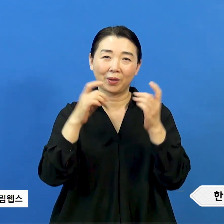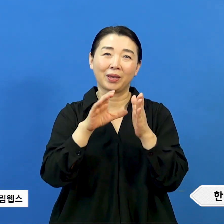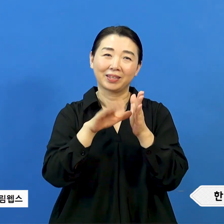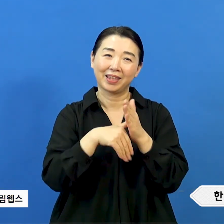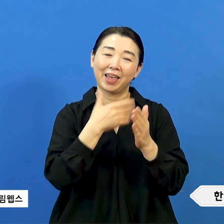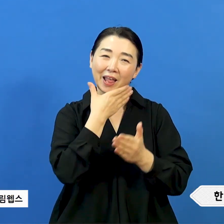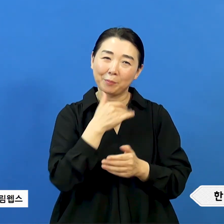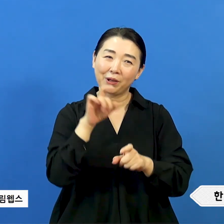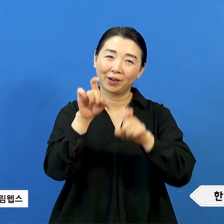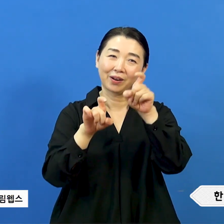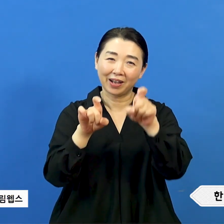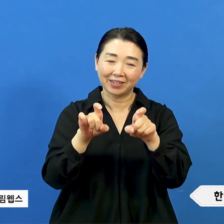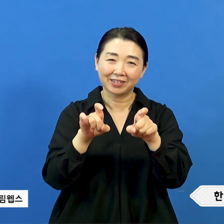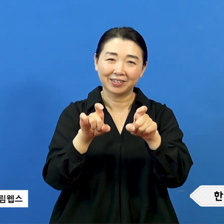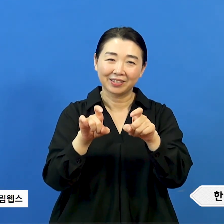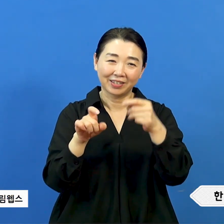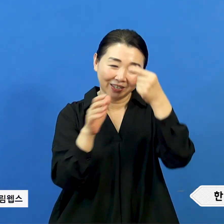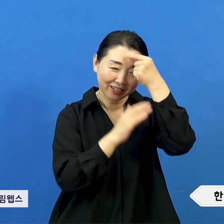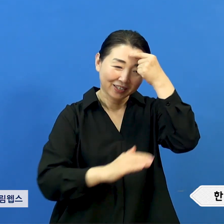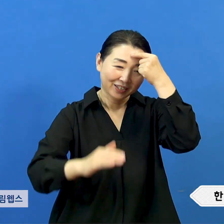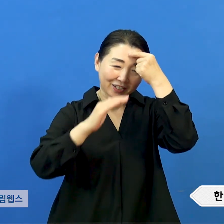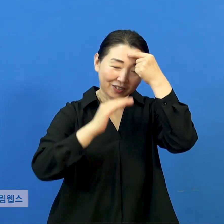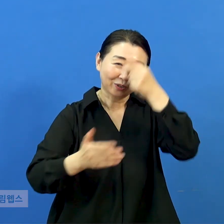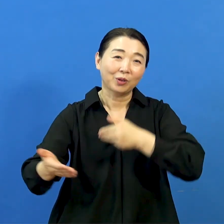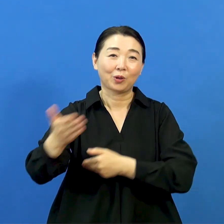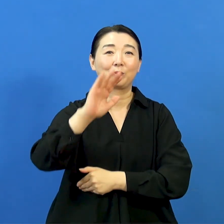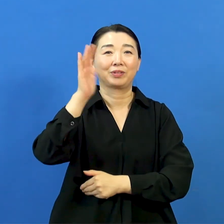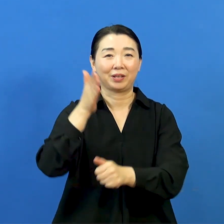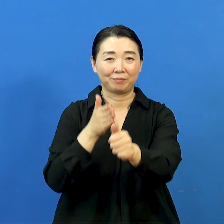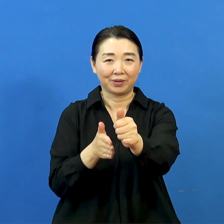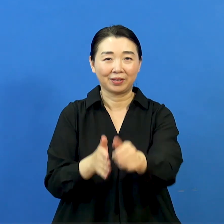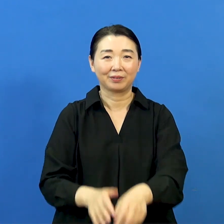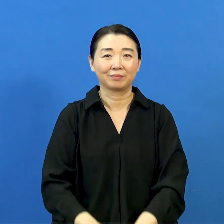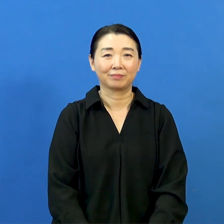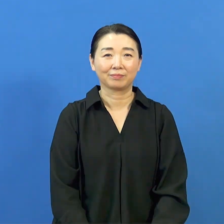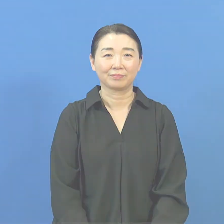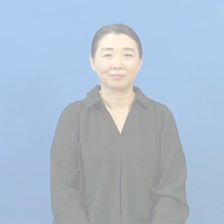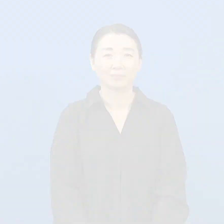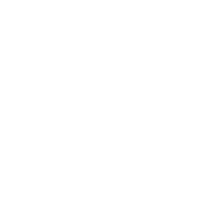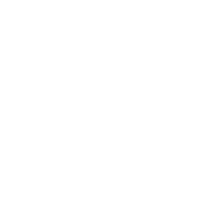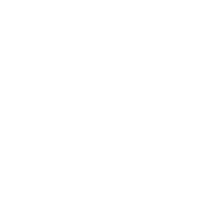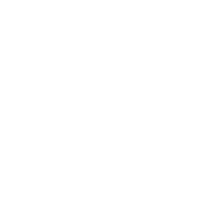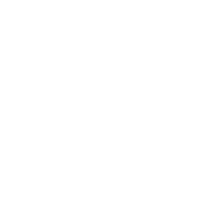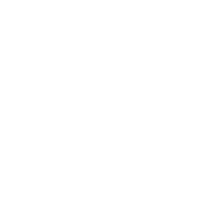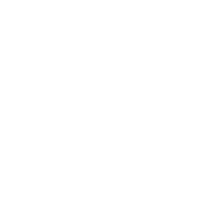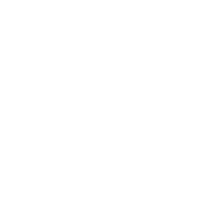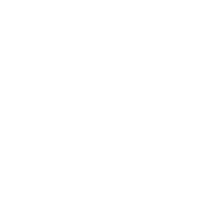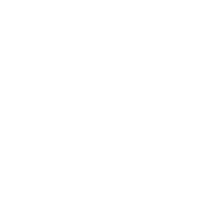행복하게 걸어가는 우리 서문 가족들 되시기를 바랍니다.